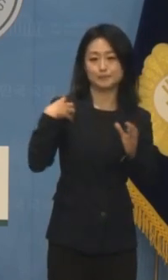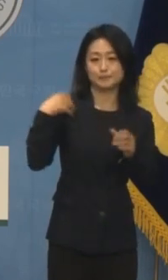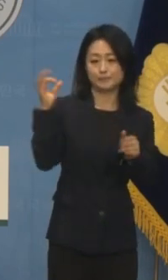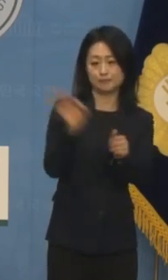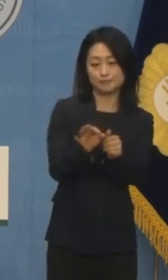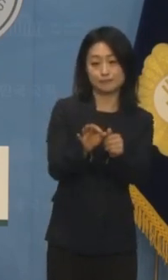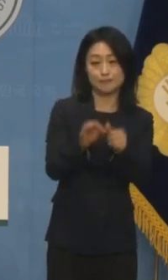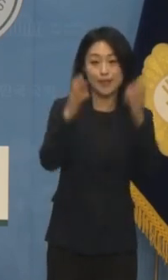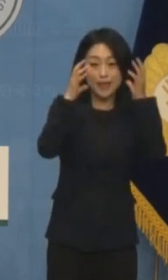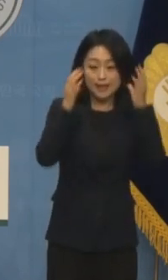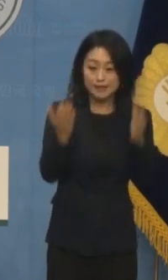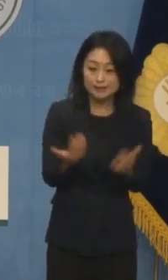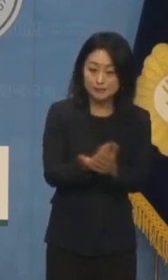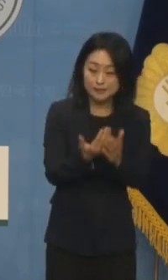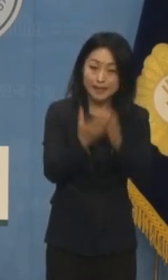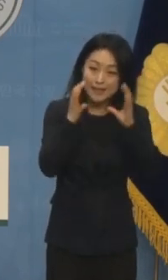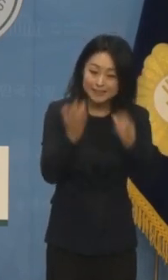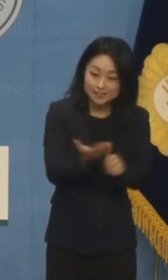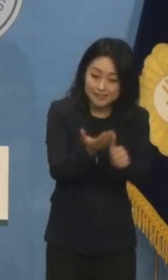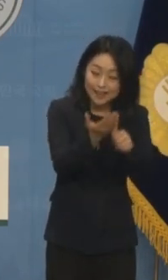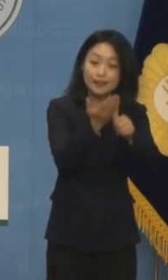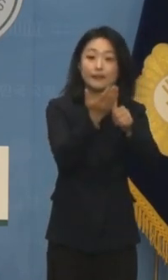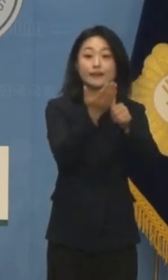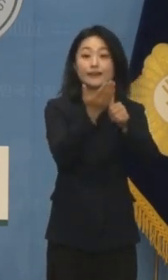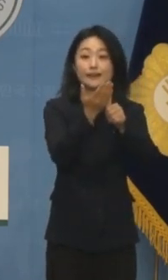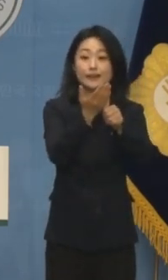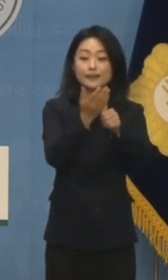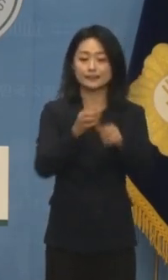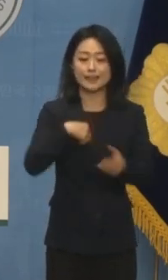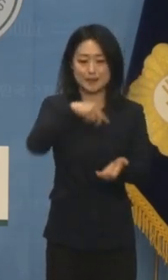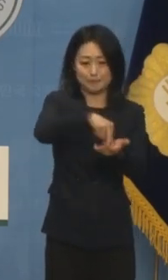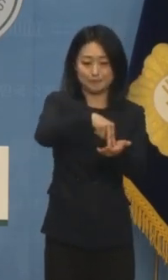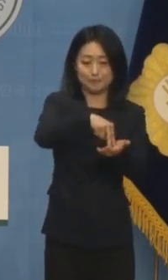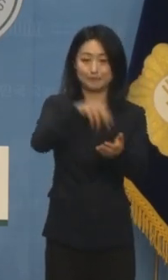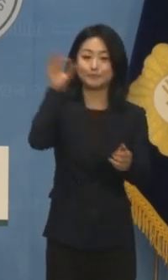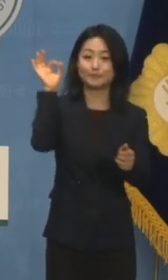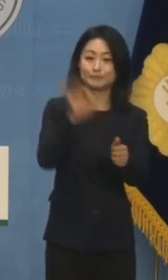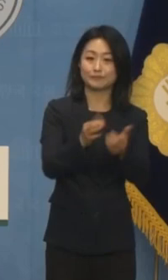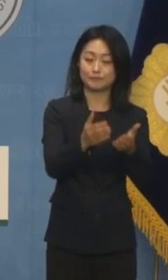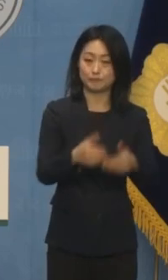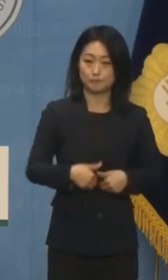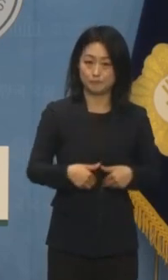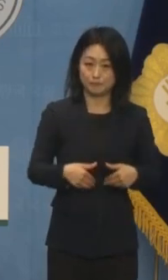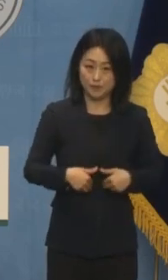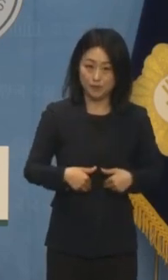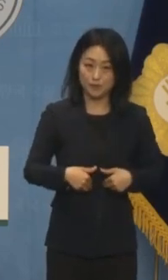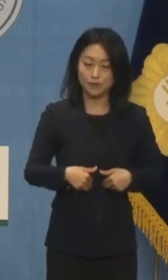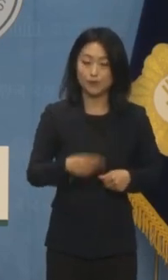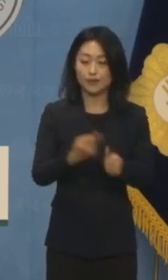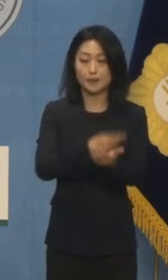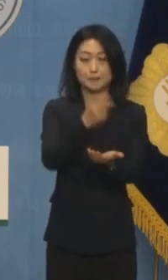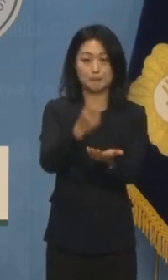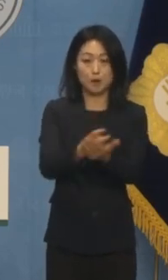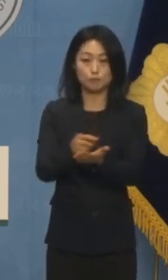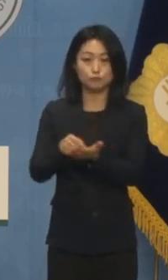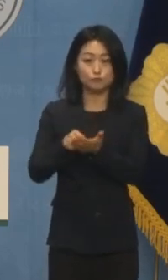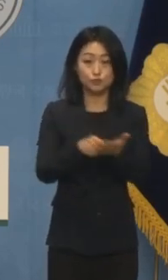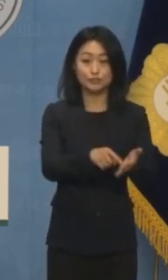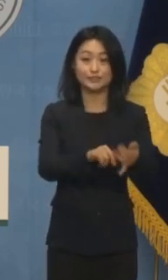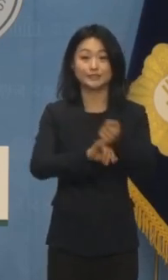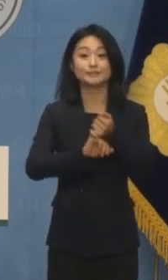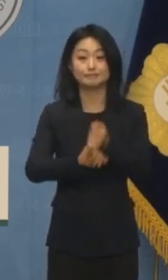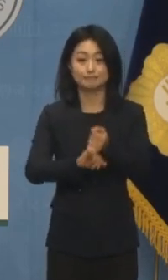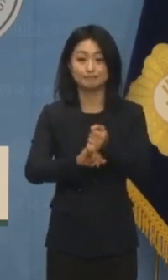아이의 성장과 자립을 지원하는 정책이 병행되어야 합니다. 이에 대해서도 입법을 추진하도록